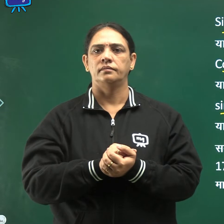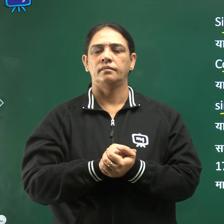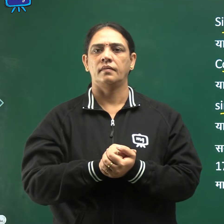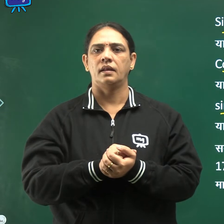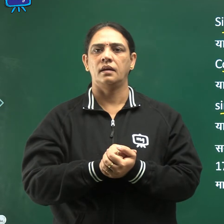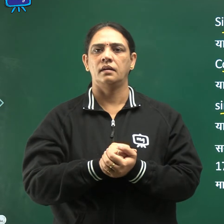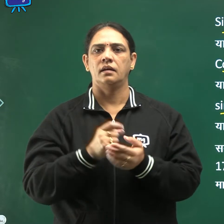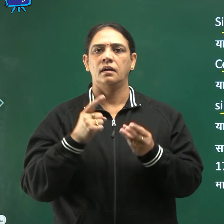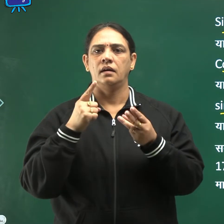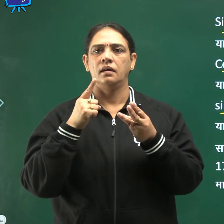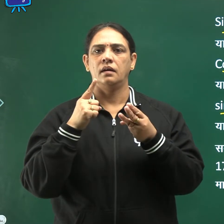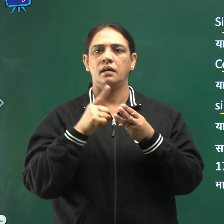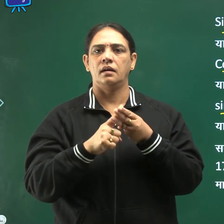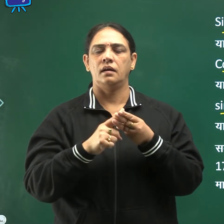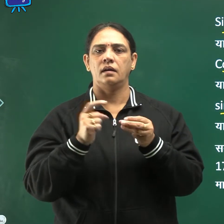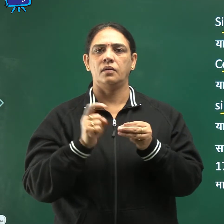समीकरण 3।